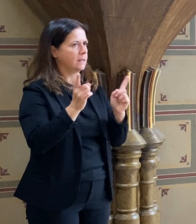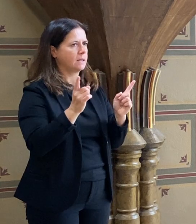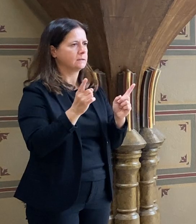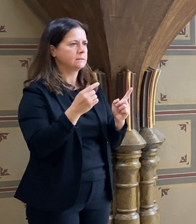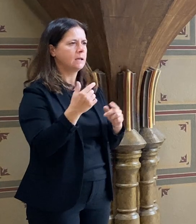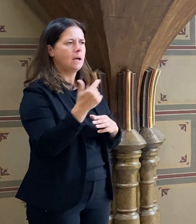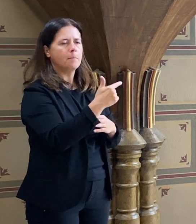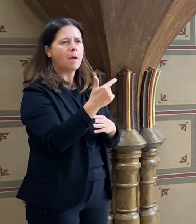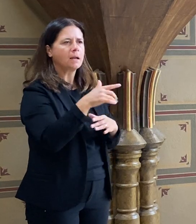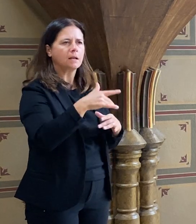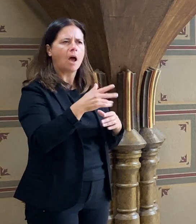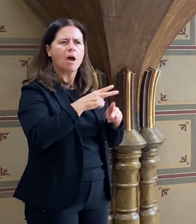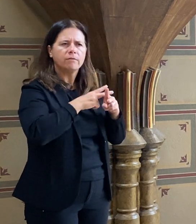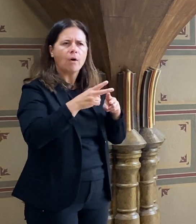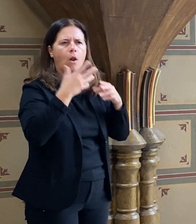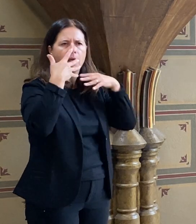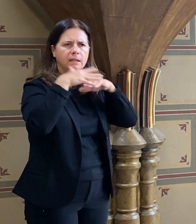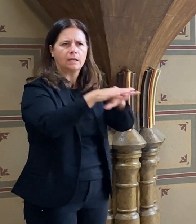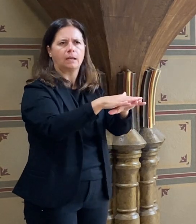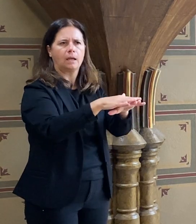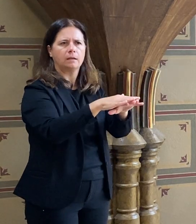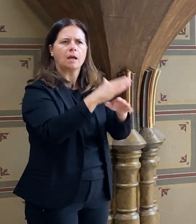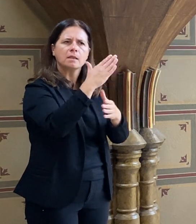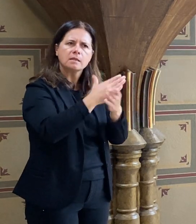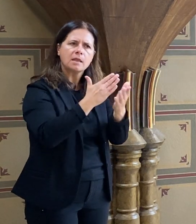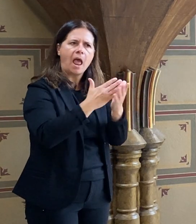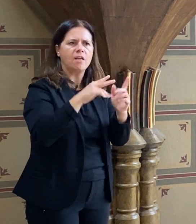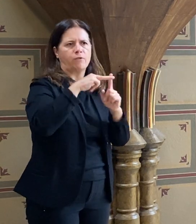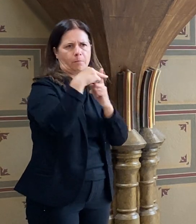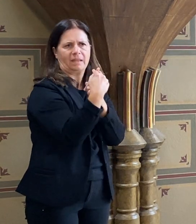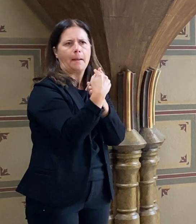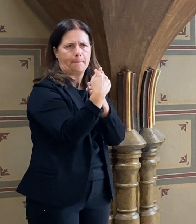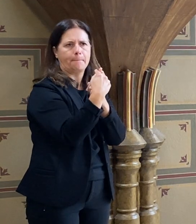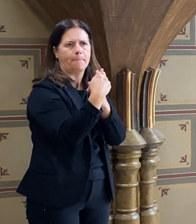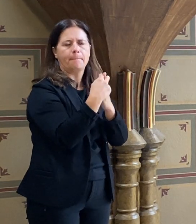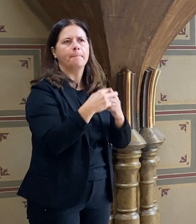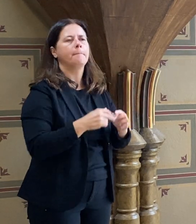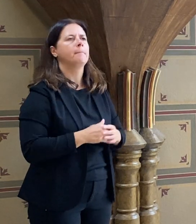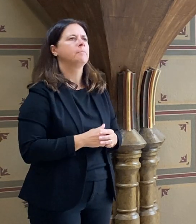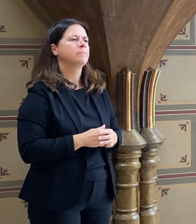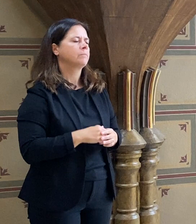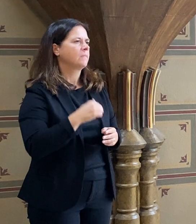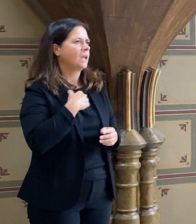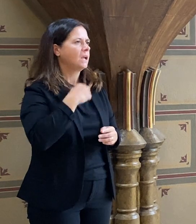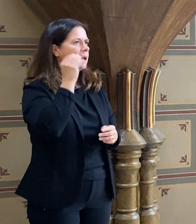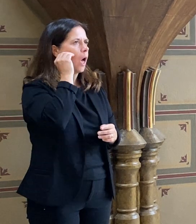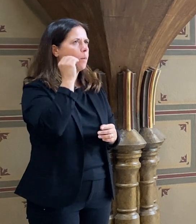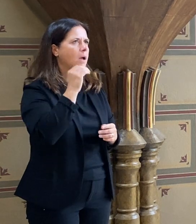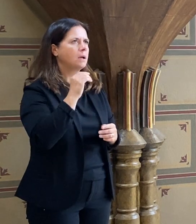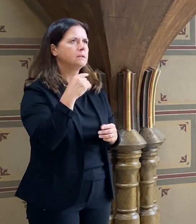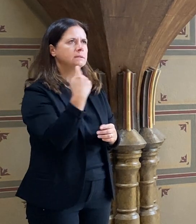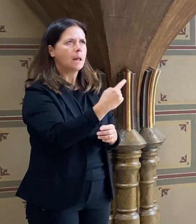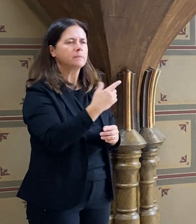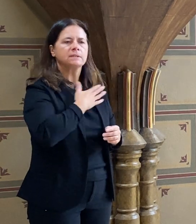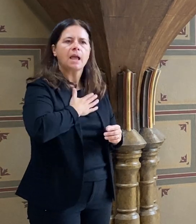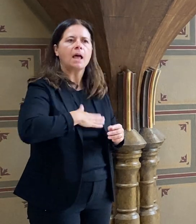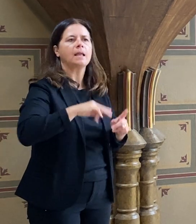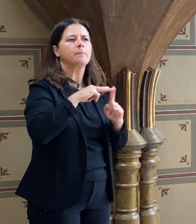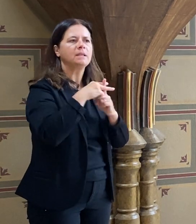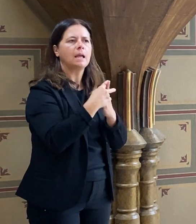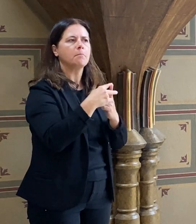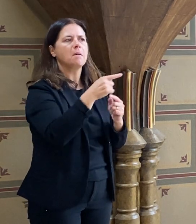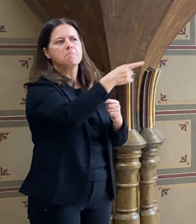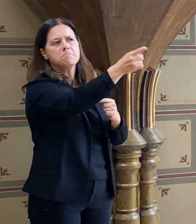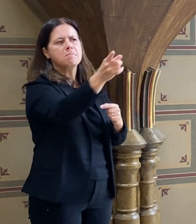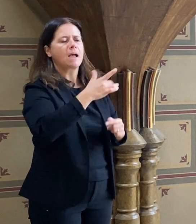ihr ein voll integrierter Bestandteil dieses Teams seid. Und ich denke mal, als Teamplayer kann sich die Gemeinde